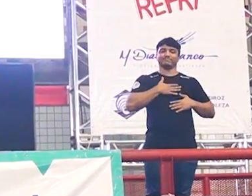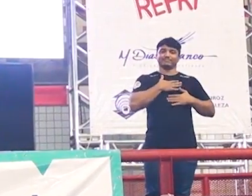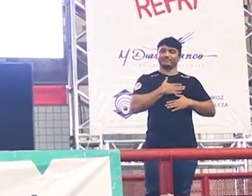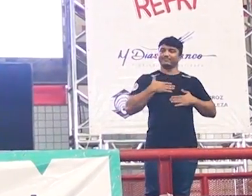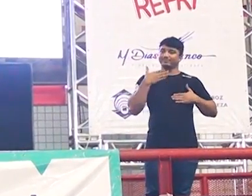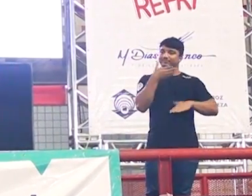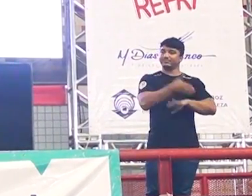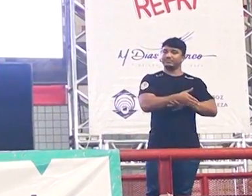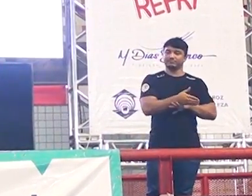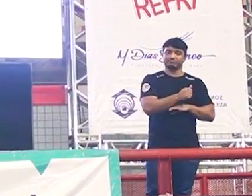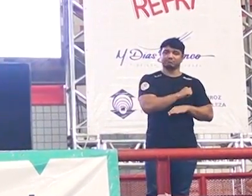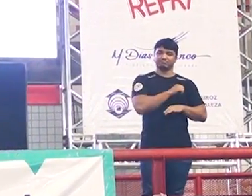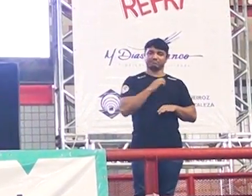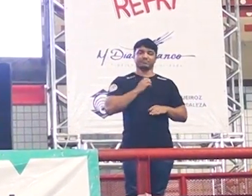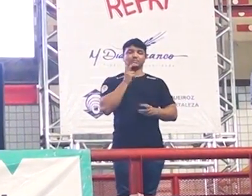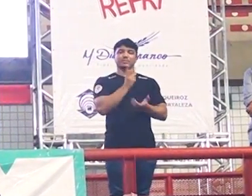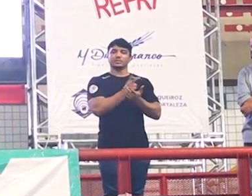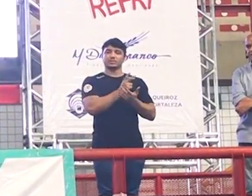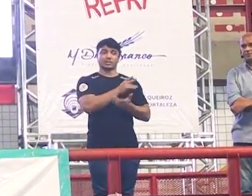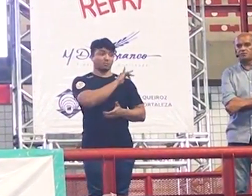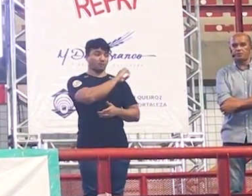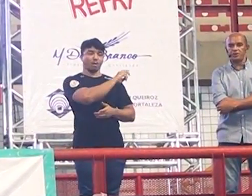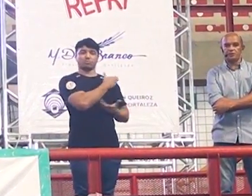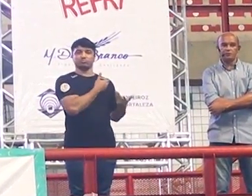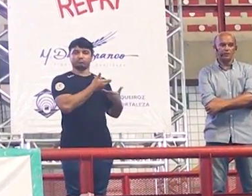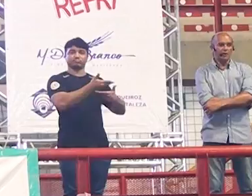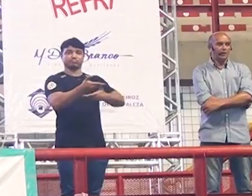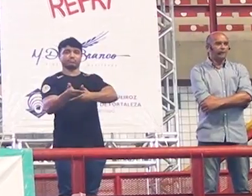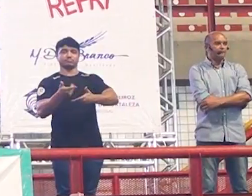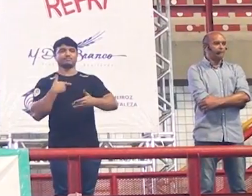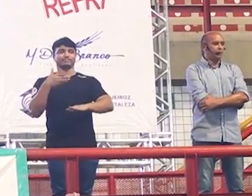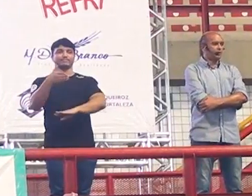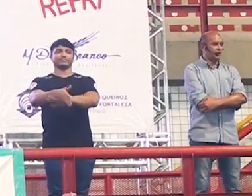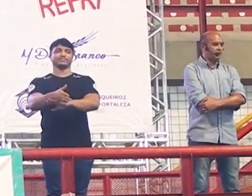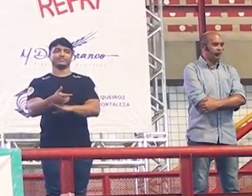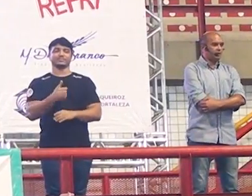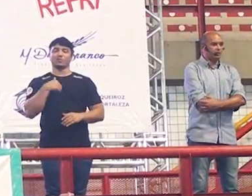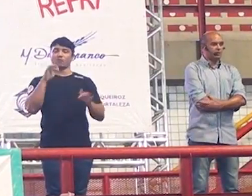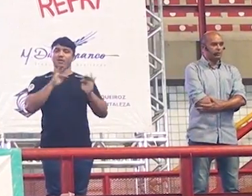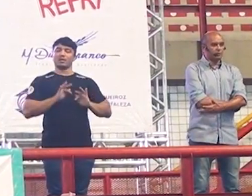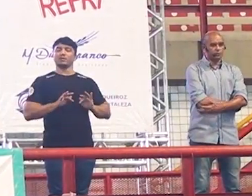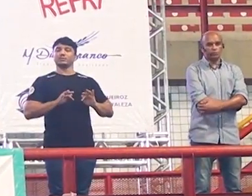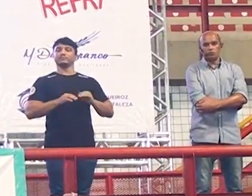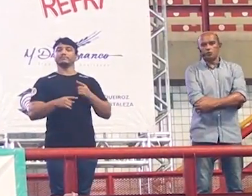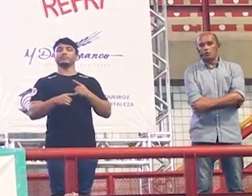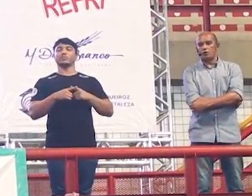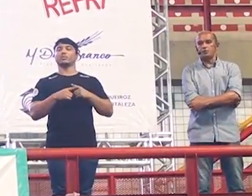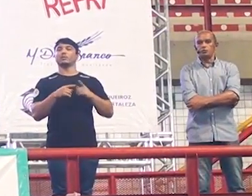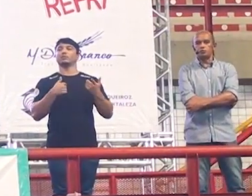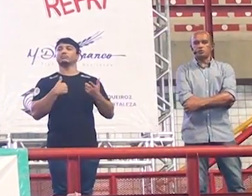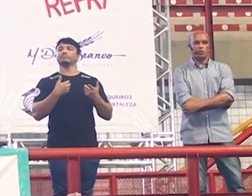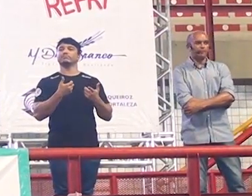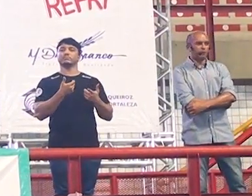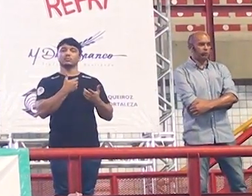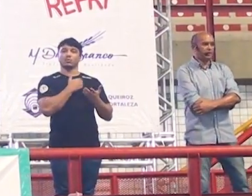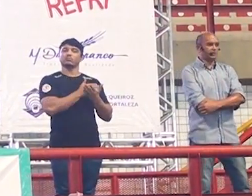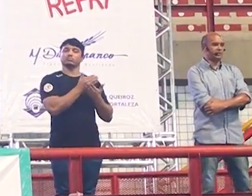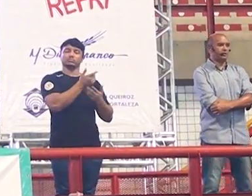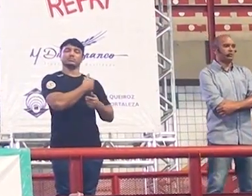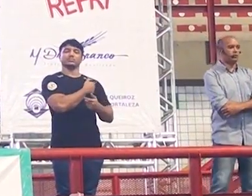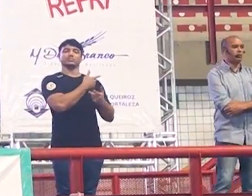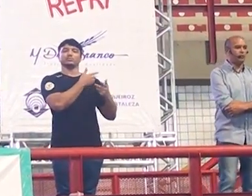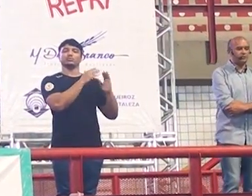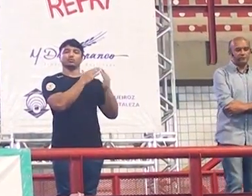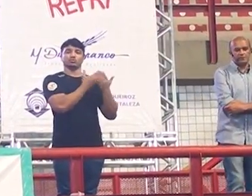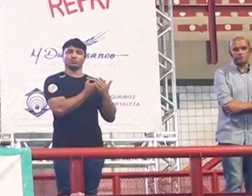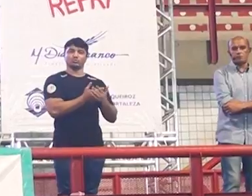muito grande, toda vida que o Fábio me convida para fazer parte desse projeto, porque eu sou oriundo de escola pública,